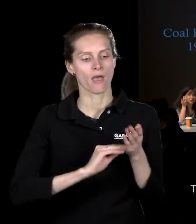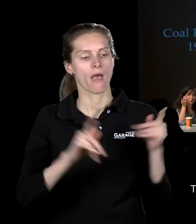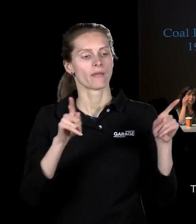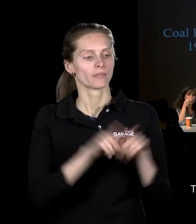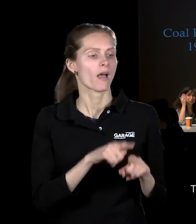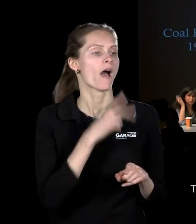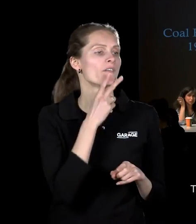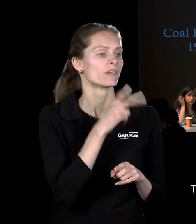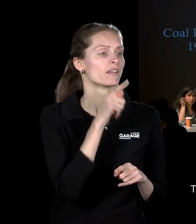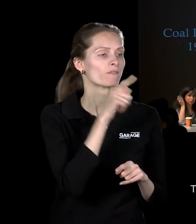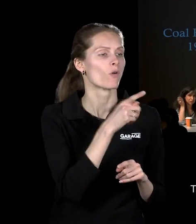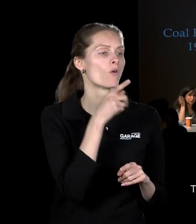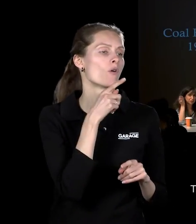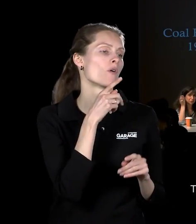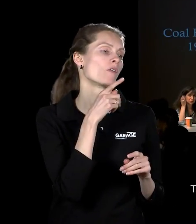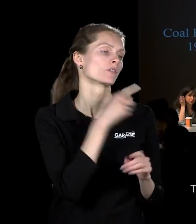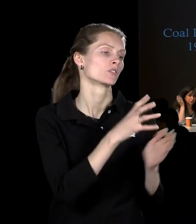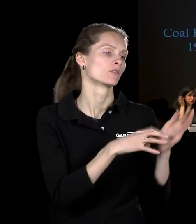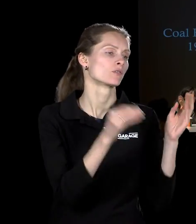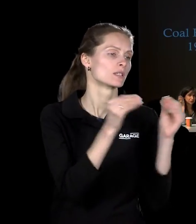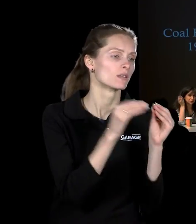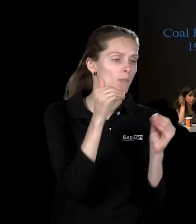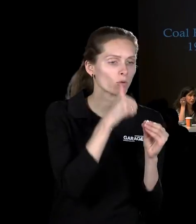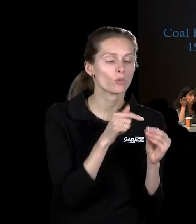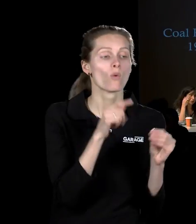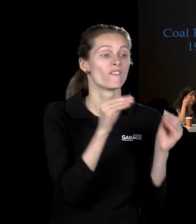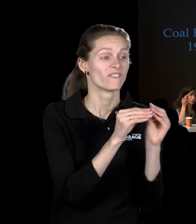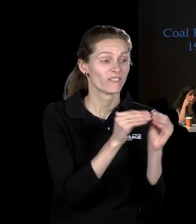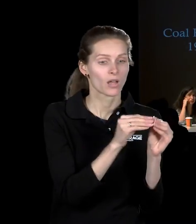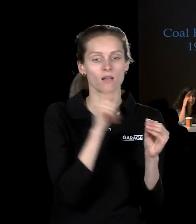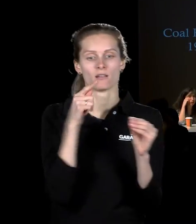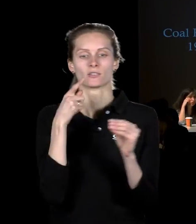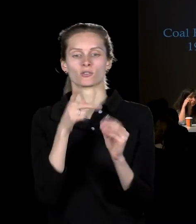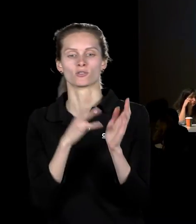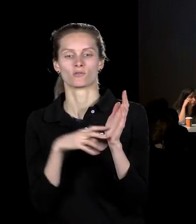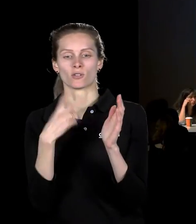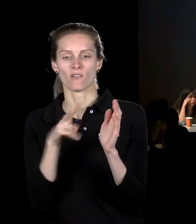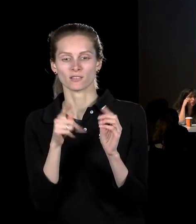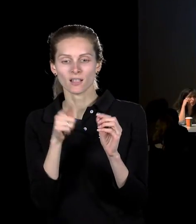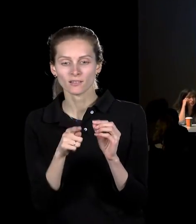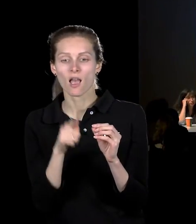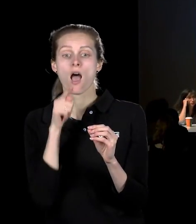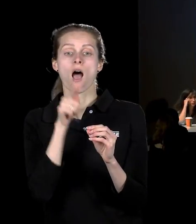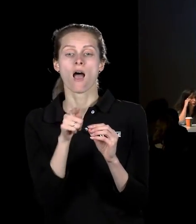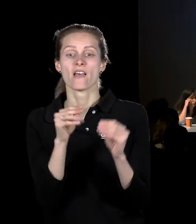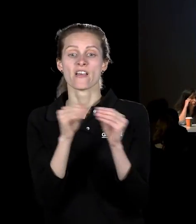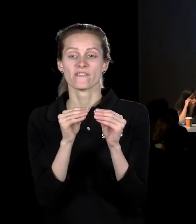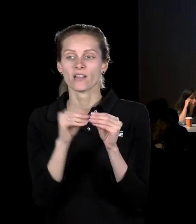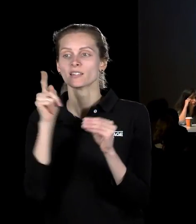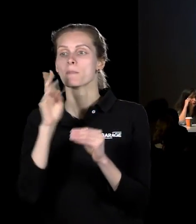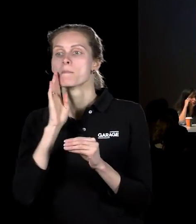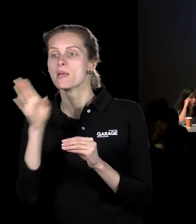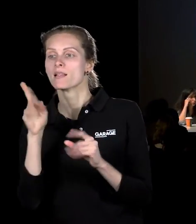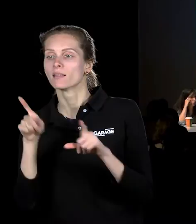в 10-е годы, так это выглядело в 20-е годы, так это выглядело в 30-е годы, так это выглядит в Бельгии, так это выглядит в Германии, так это выглядит в